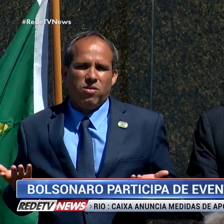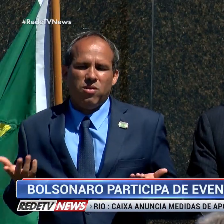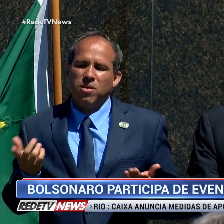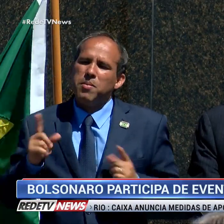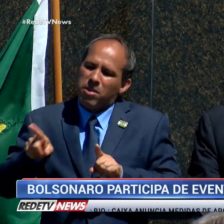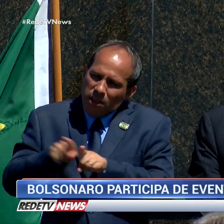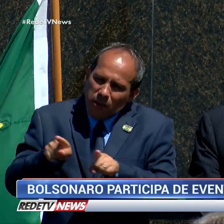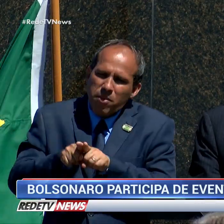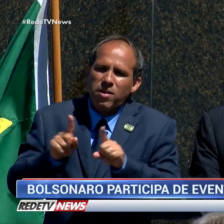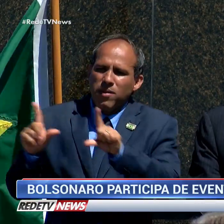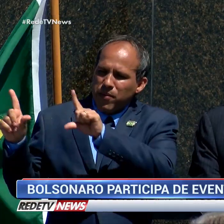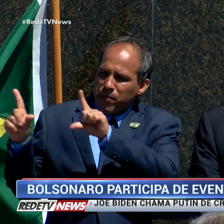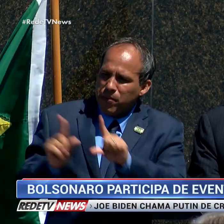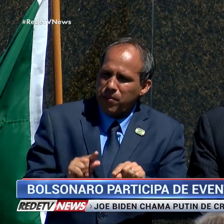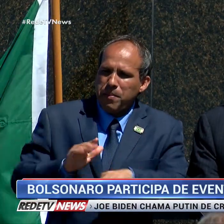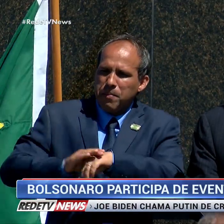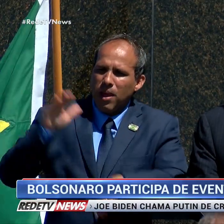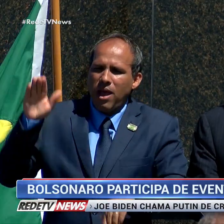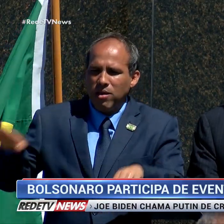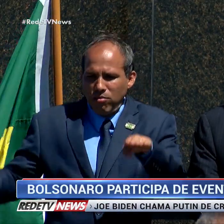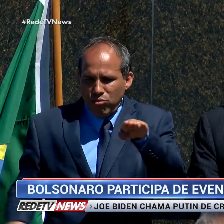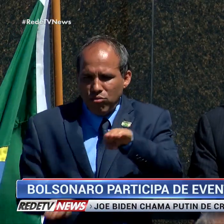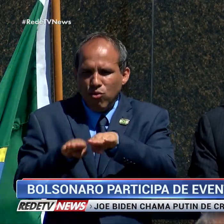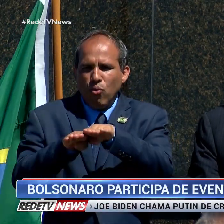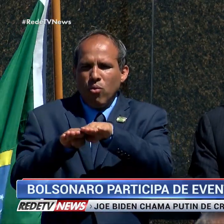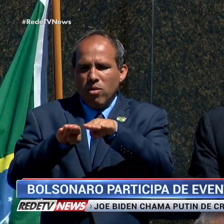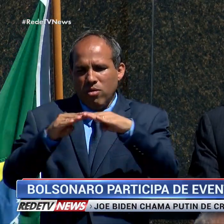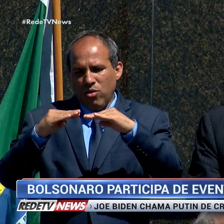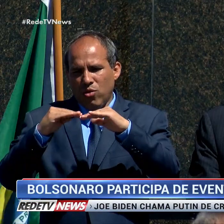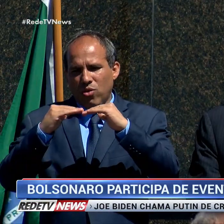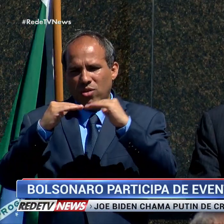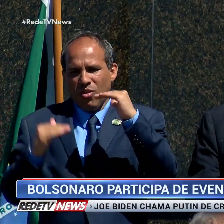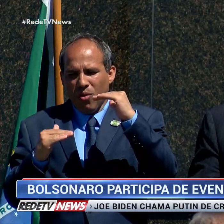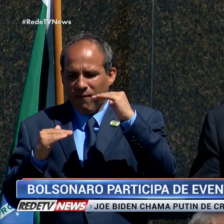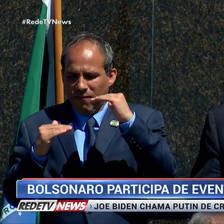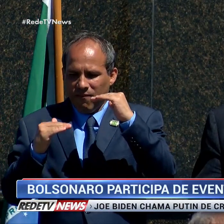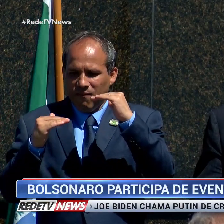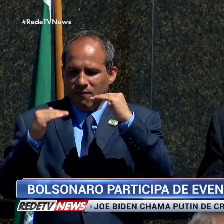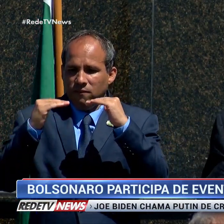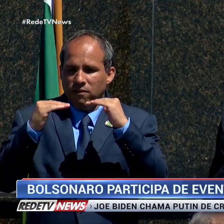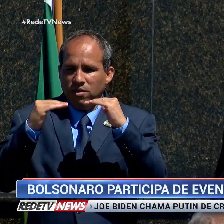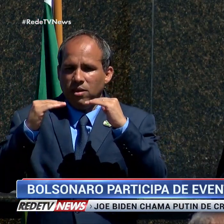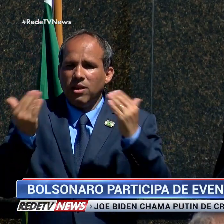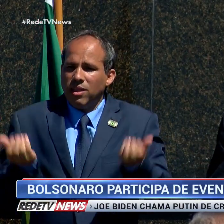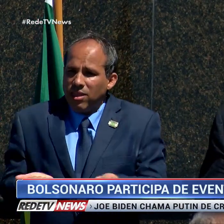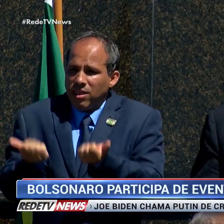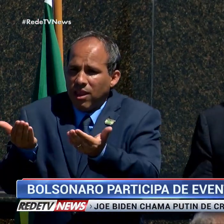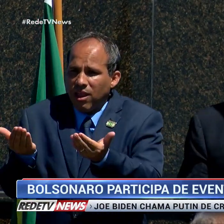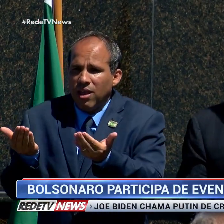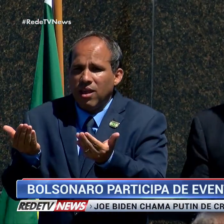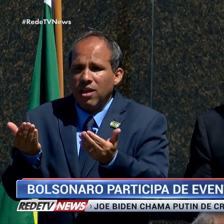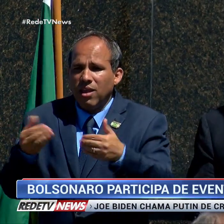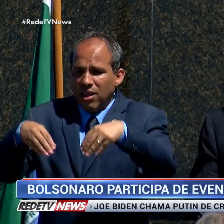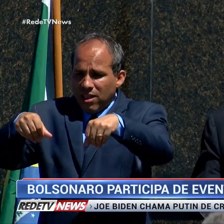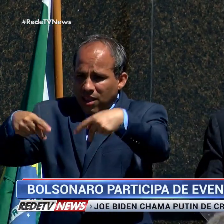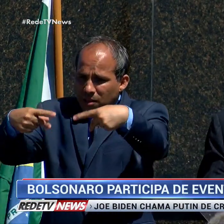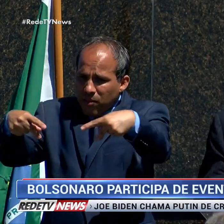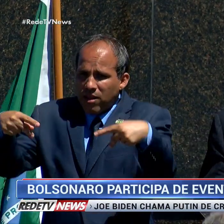mais aceleradamente os graus de desigualdades no país, transferindo propriedade, muitas vezes